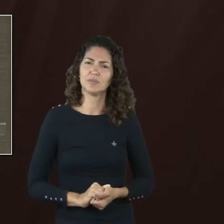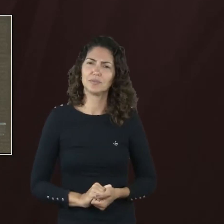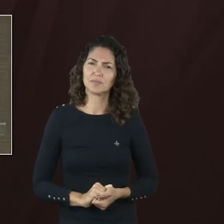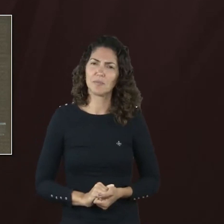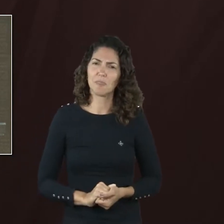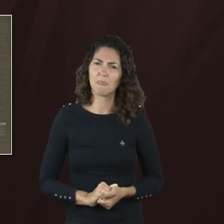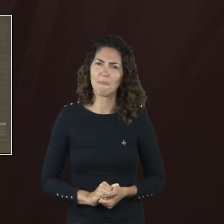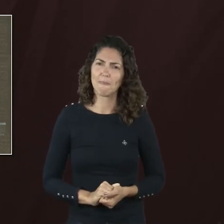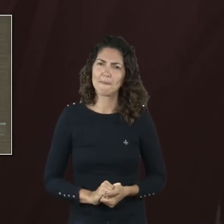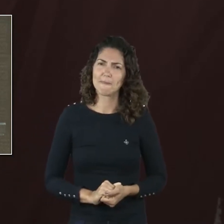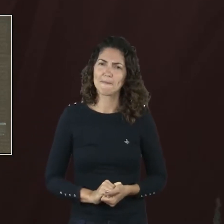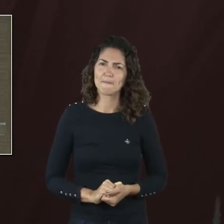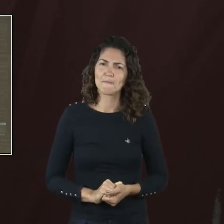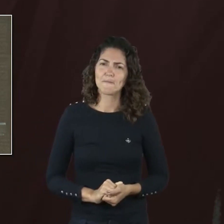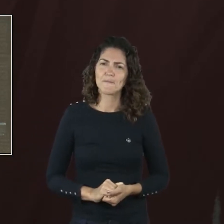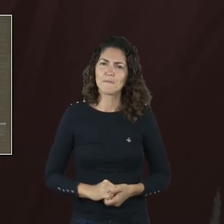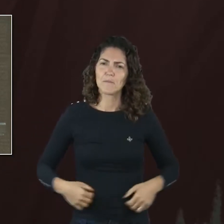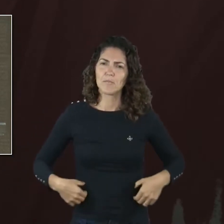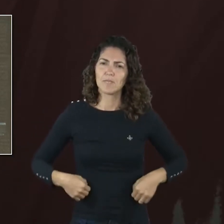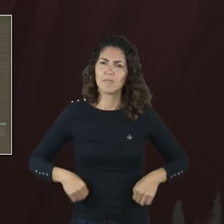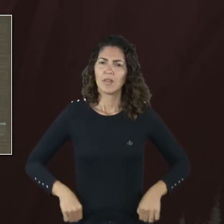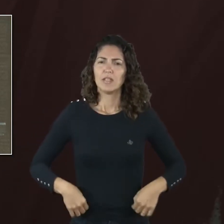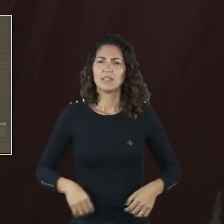Gênesis 24.